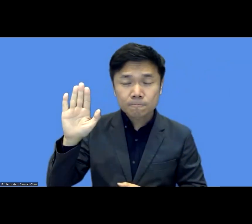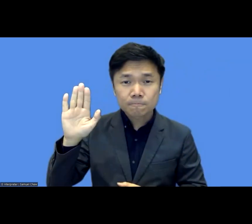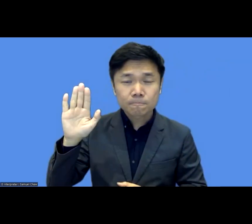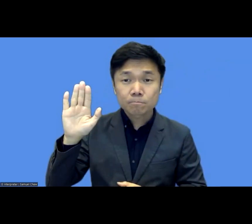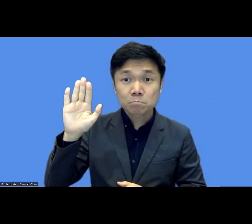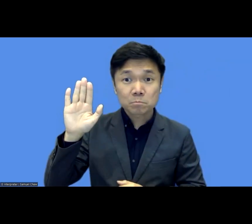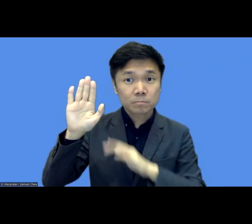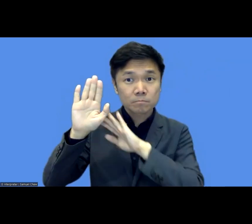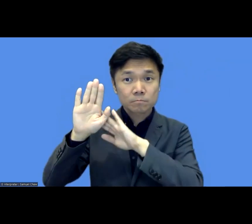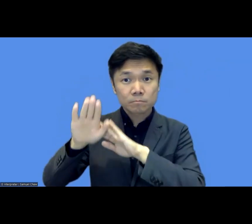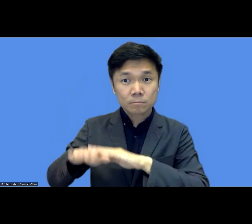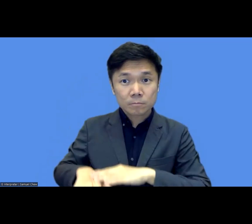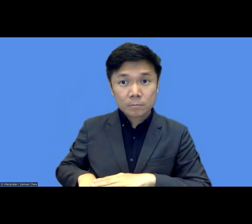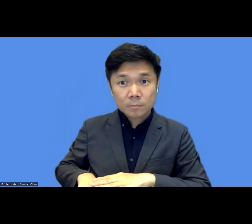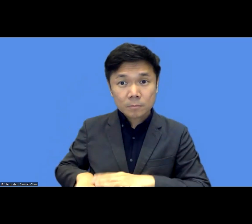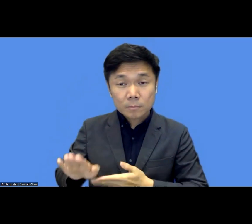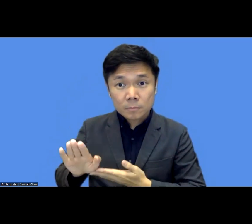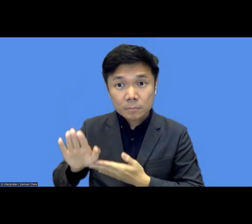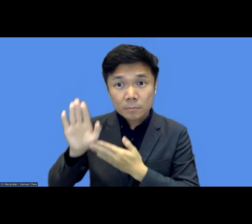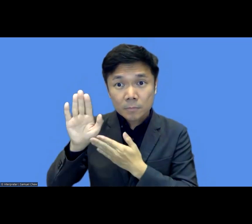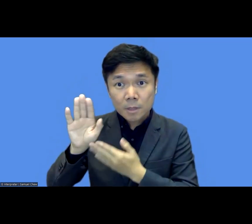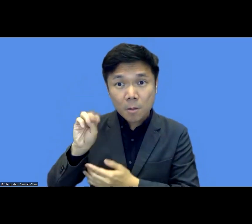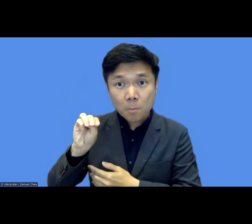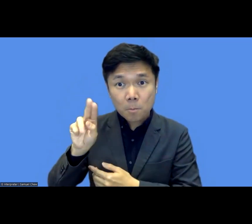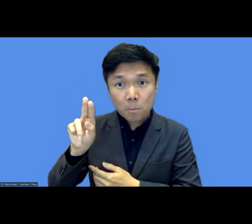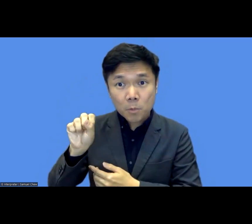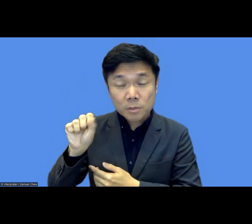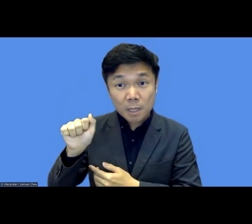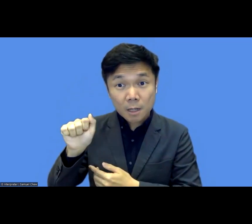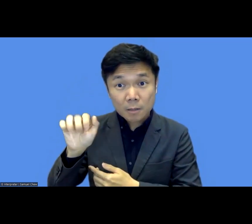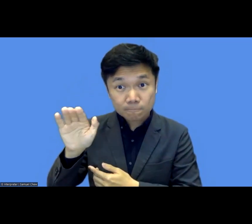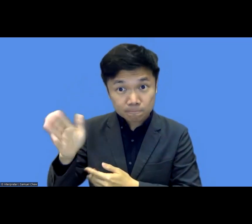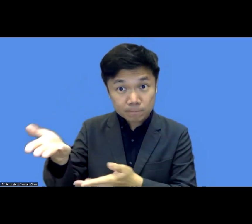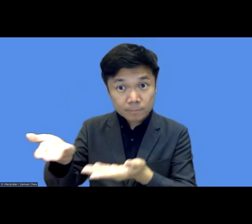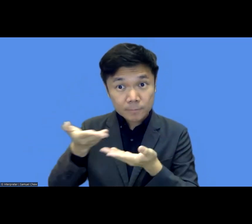ahora la mano ya no está levantada. No sé.